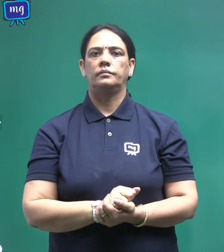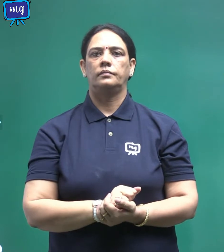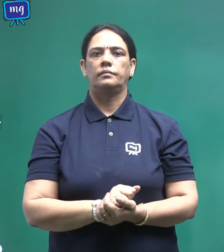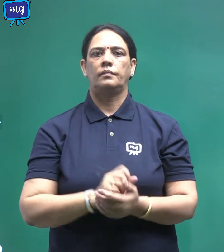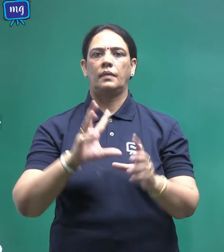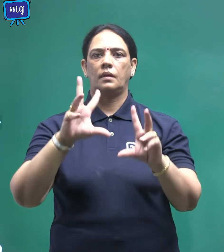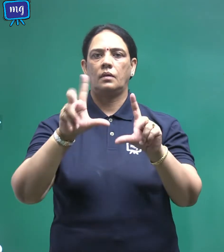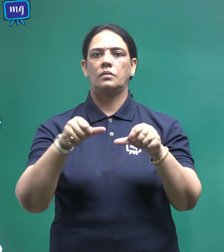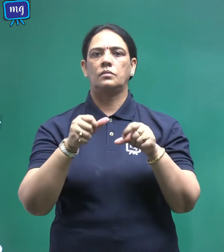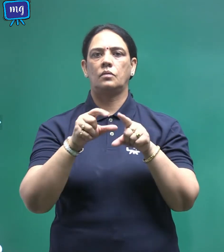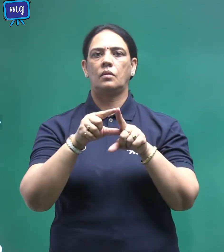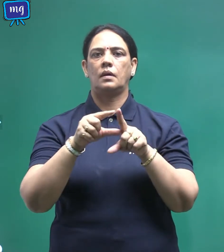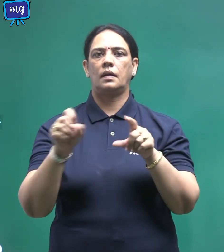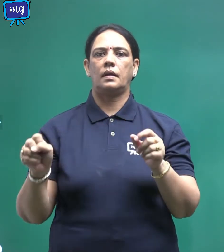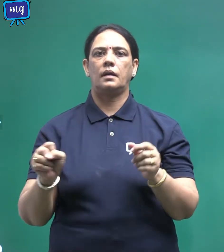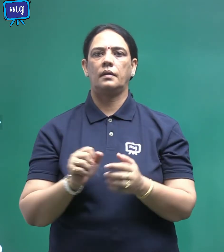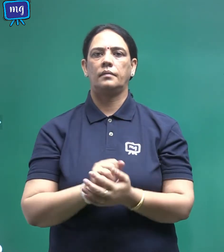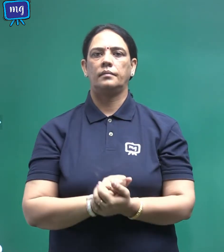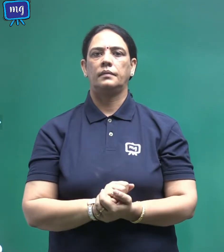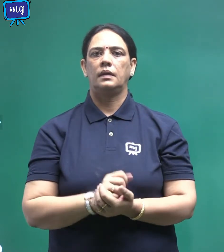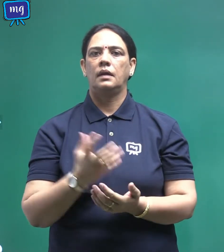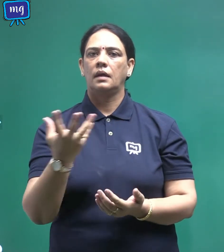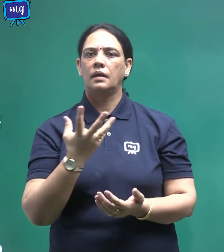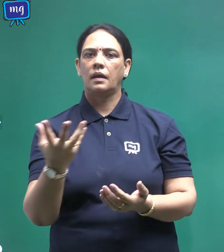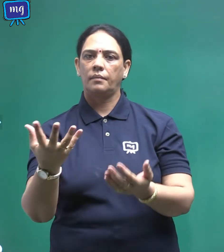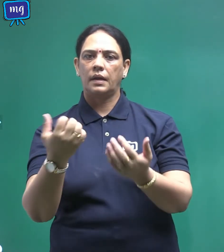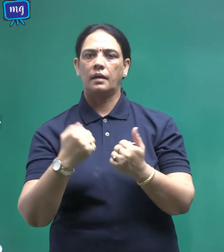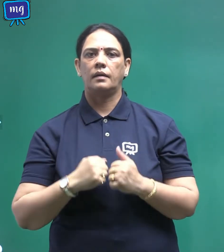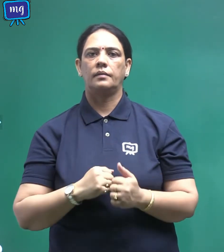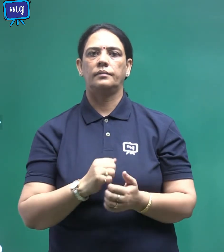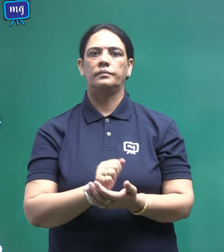हल करेंगे, क्या मिला?